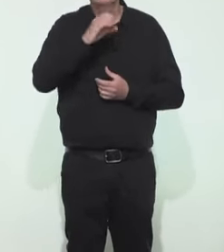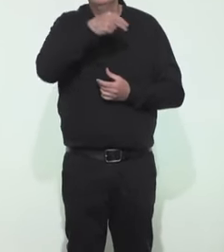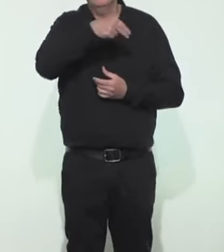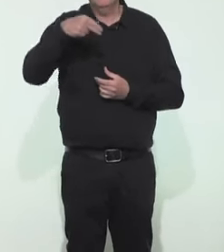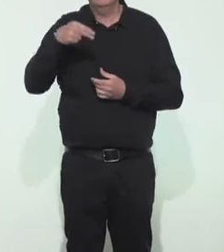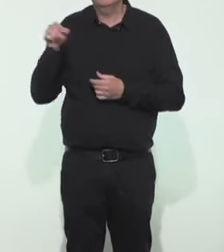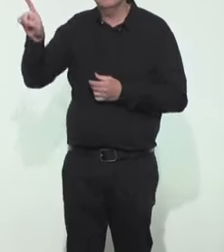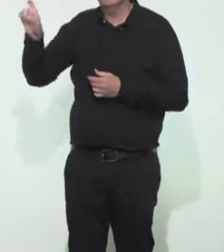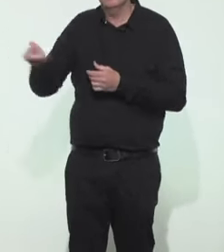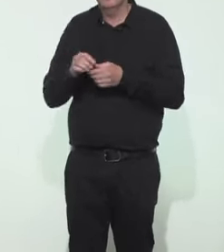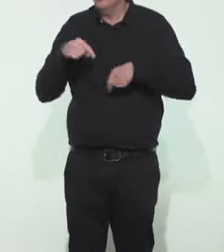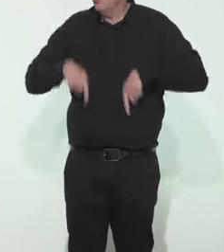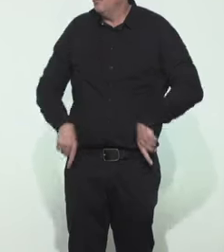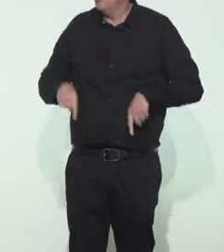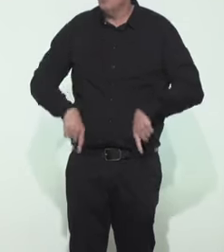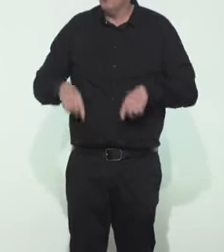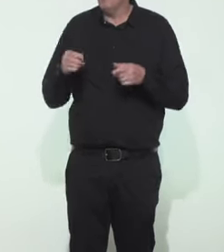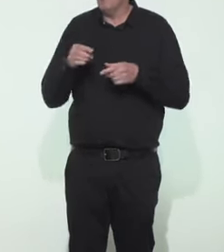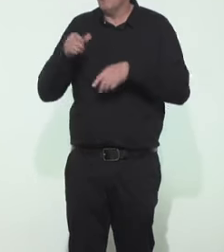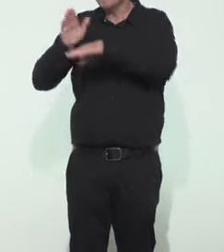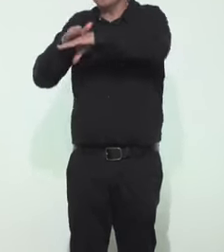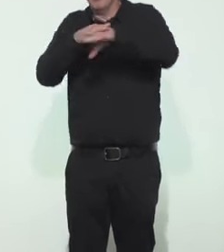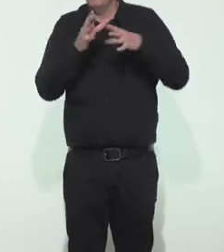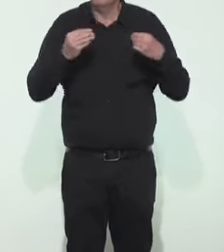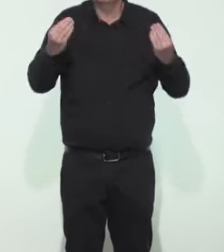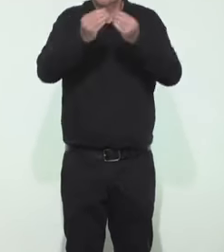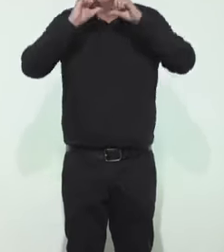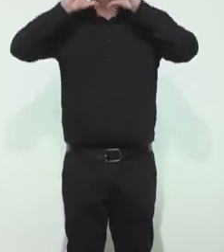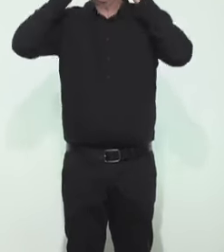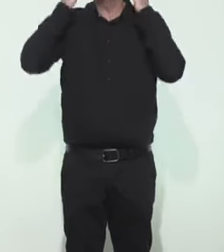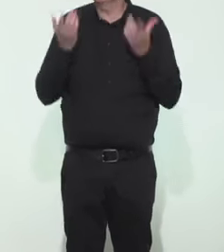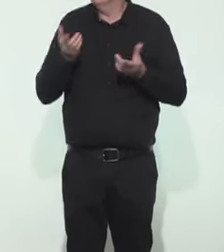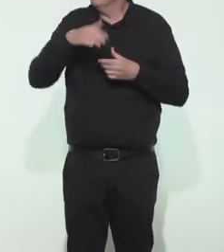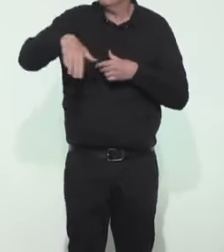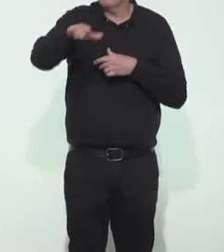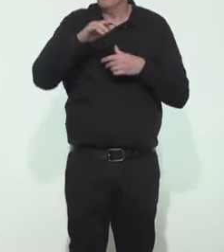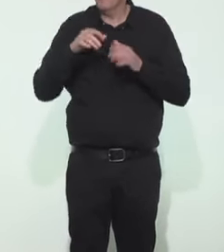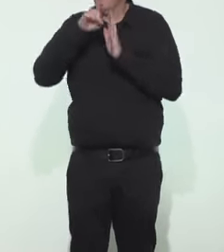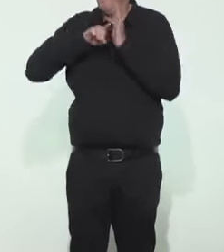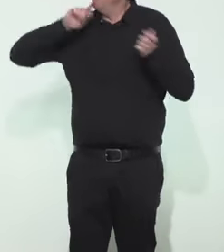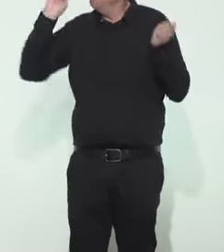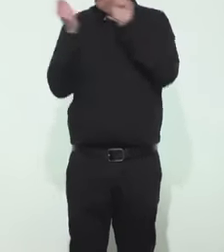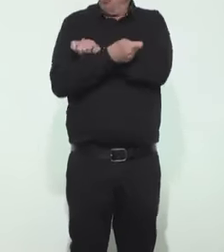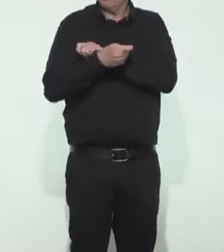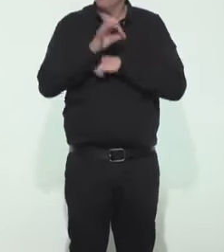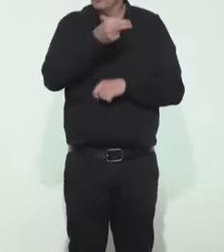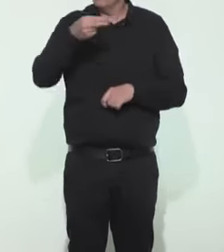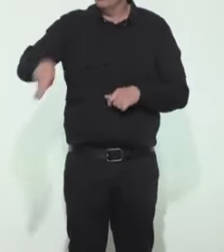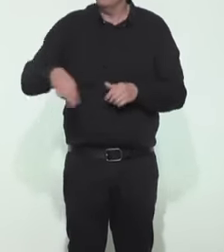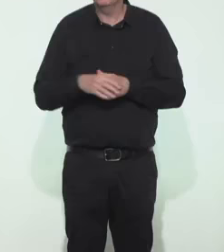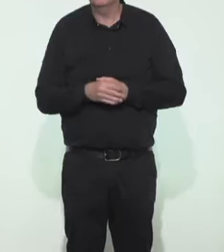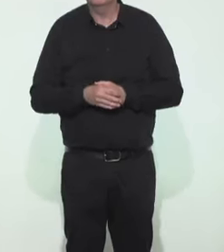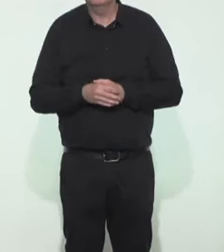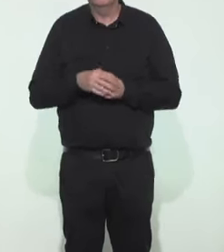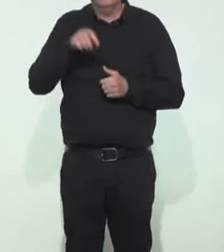t-il au public de porter des masques est ce un changement de recommandation alors pour être très précis les mesures de protection pour les ans